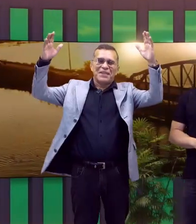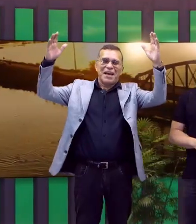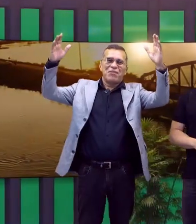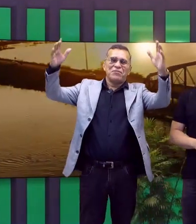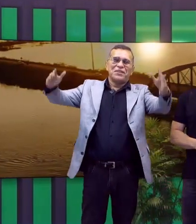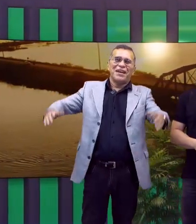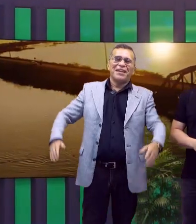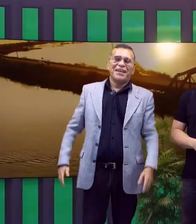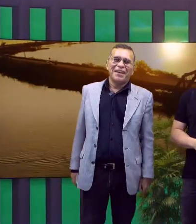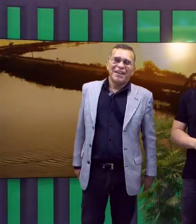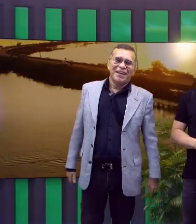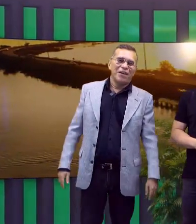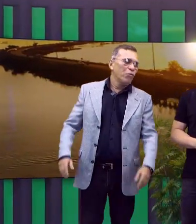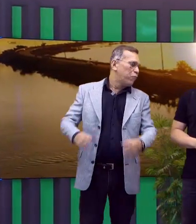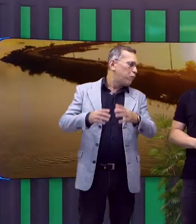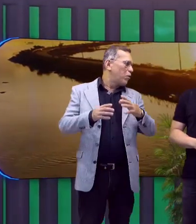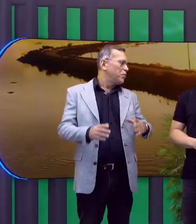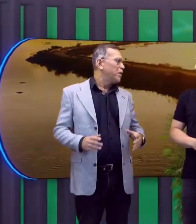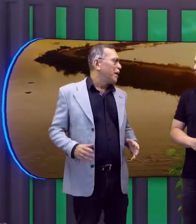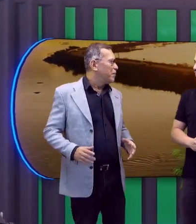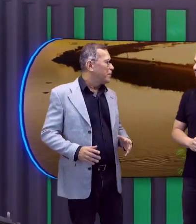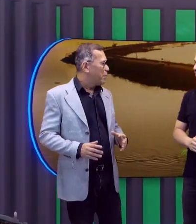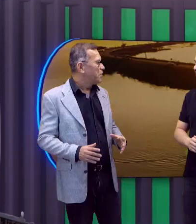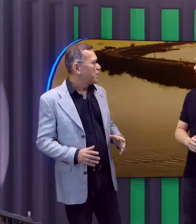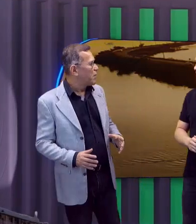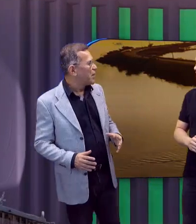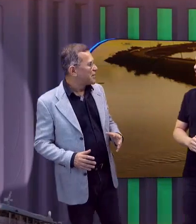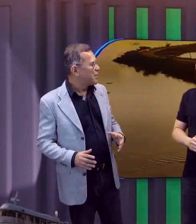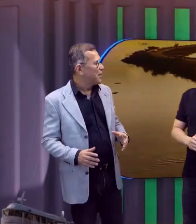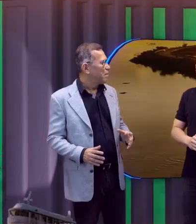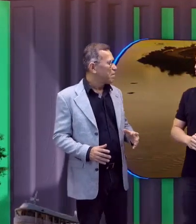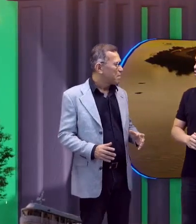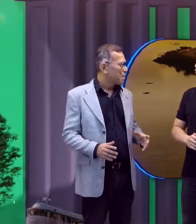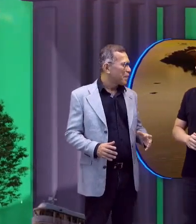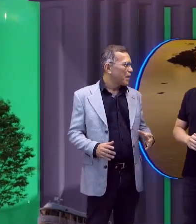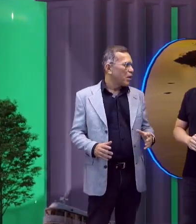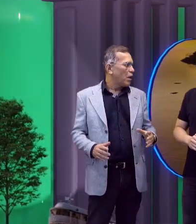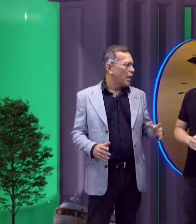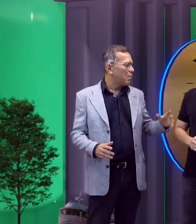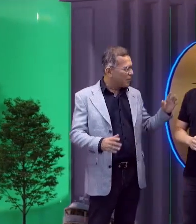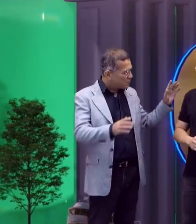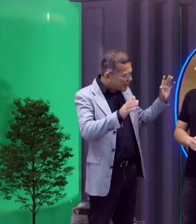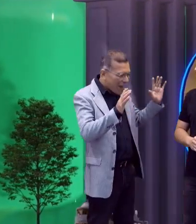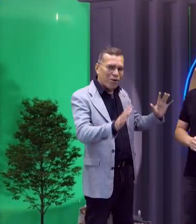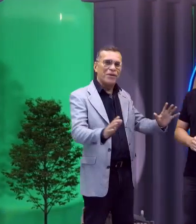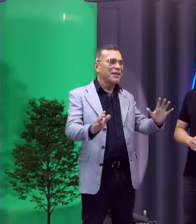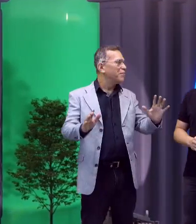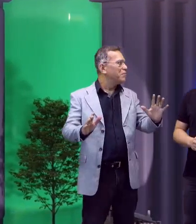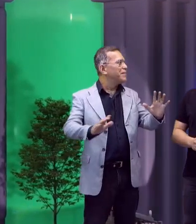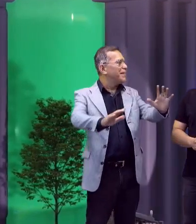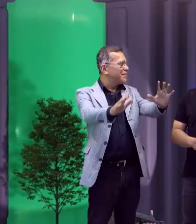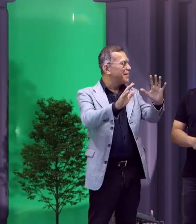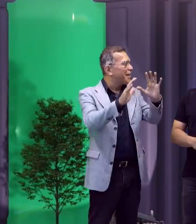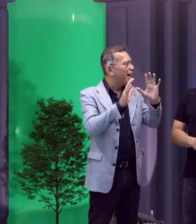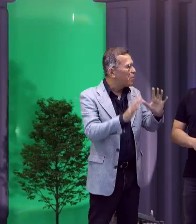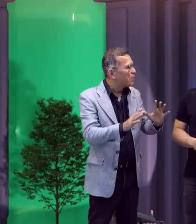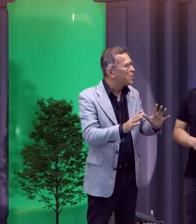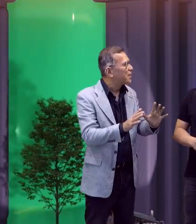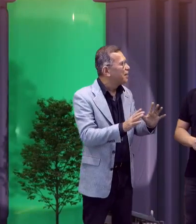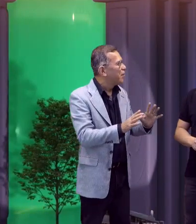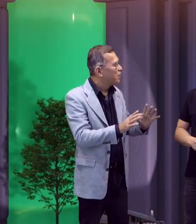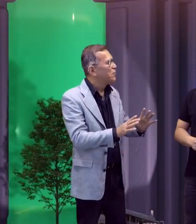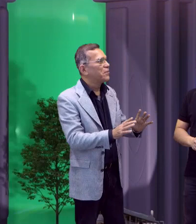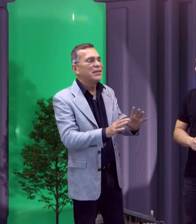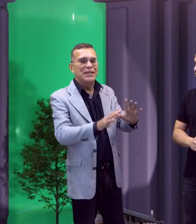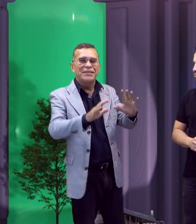Salve, salve, galera! Ufa, Rogério, é muita informação, né? Muita informação. Mas calma, né? Vamos dizer calma para o